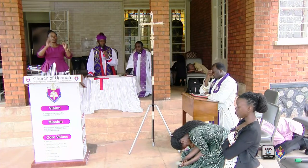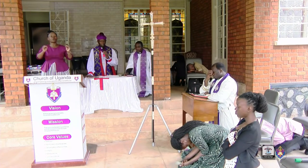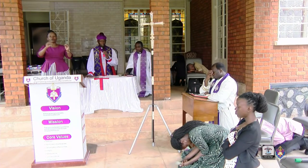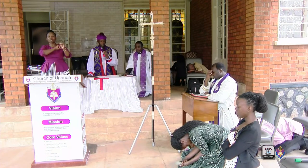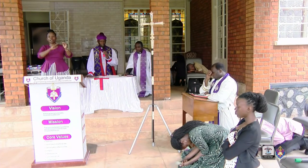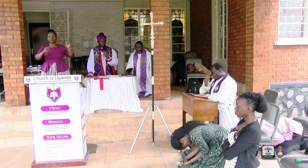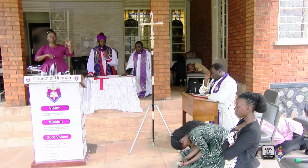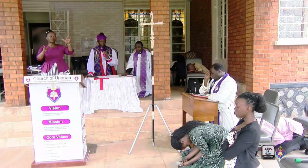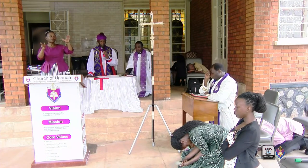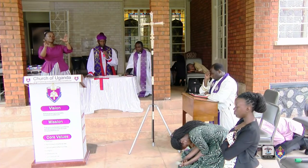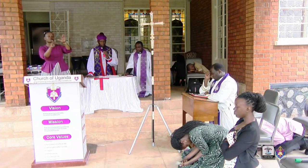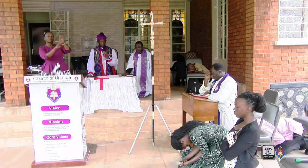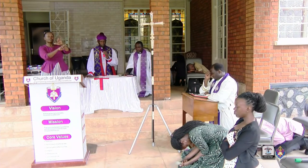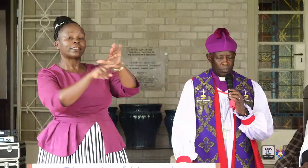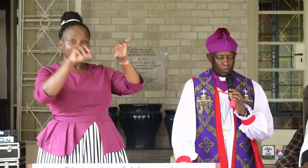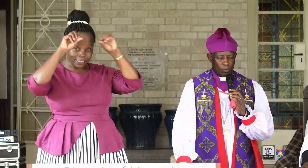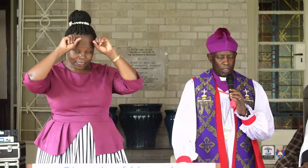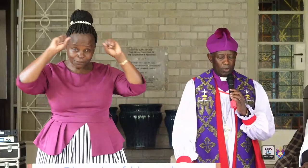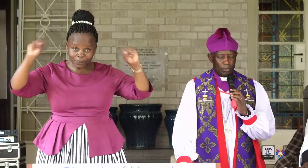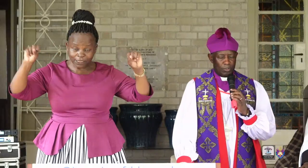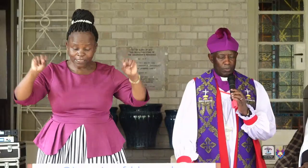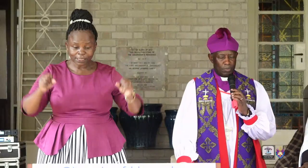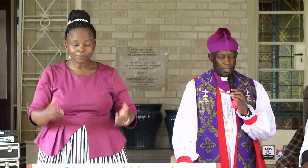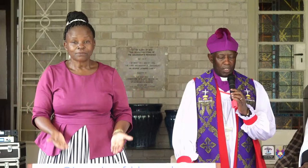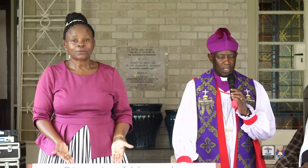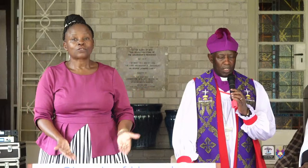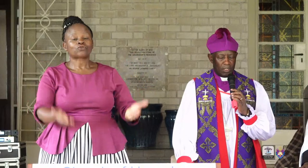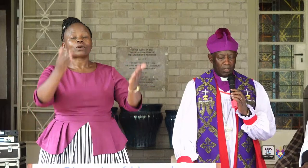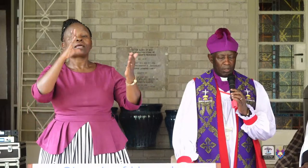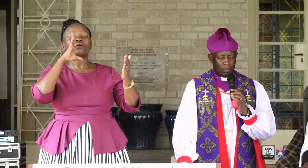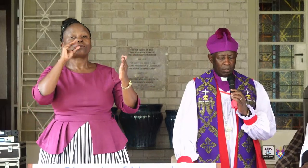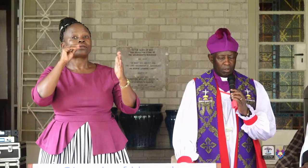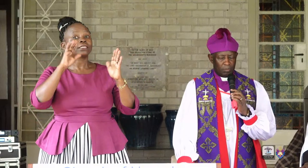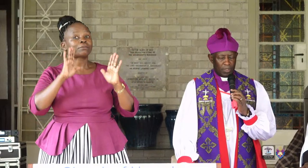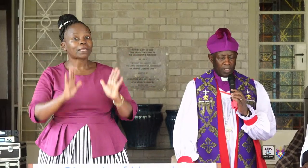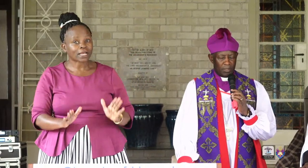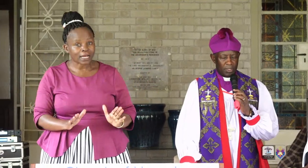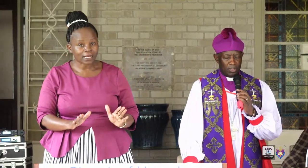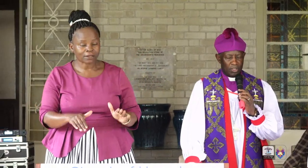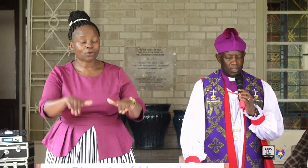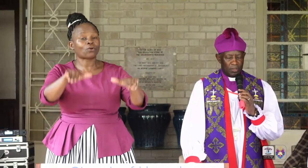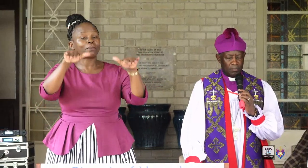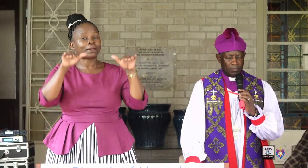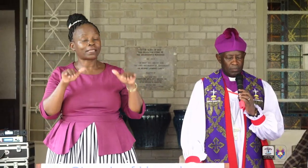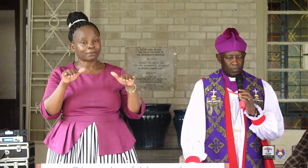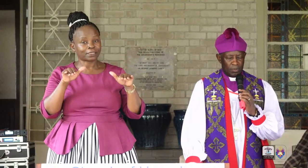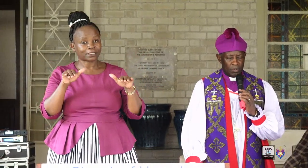Vice President twayo Speaker wa Parliament